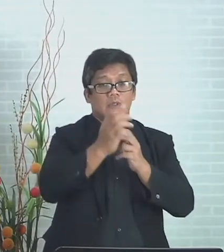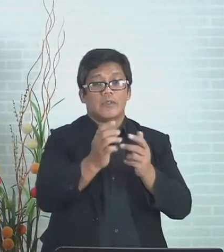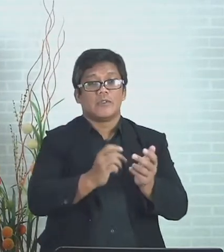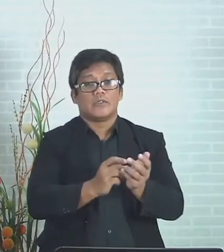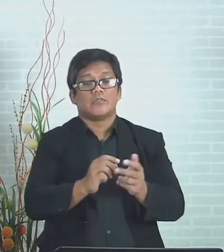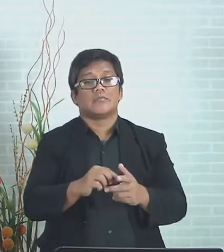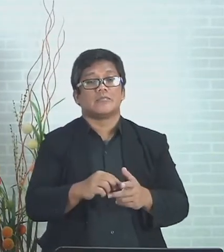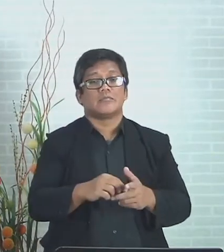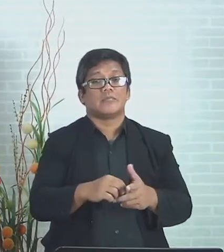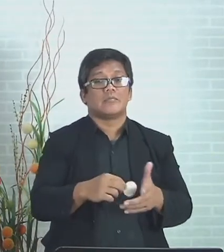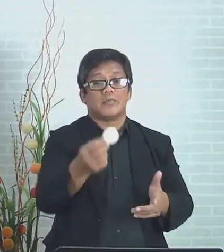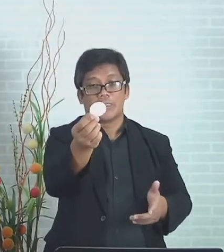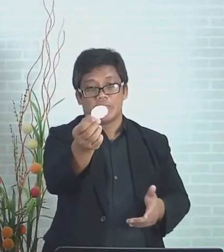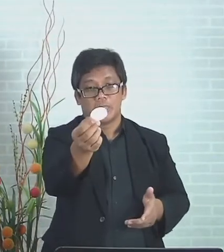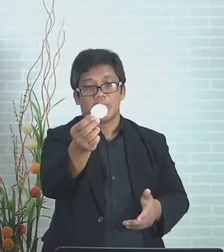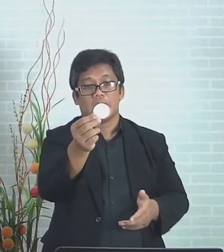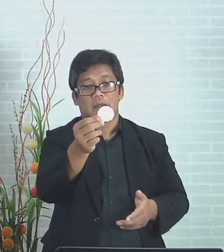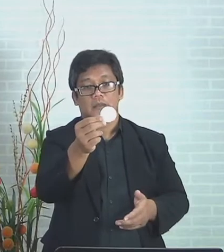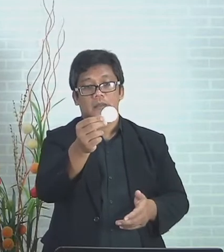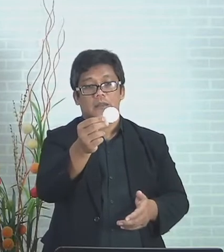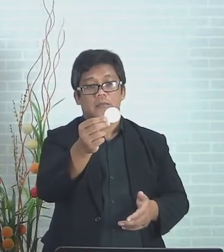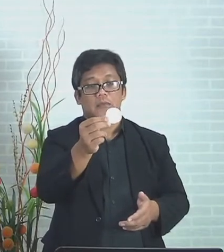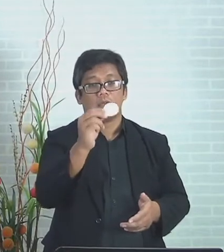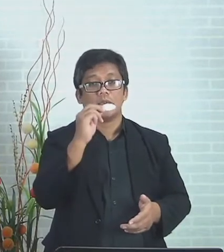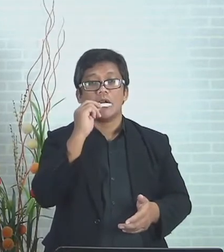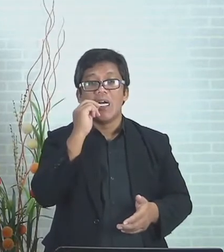Yesus Mari kita makan